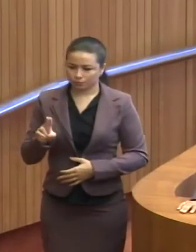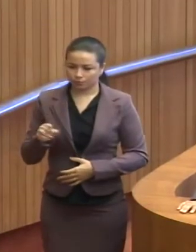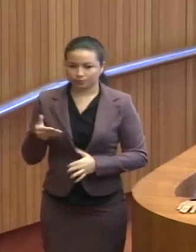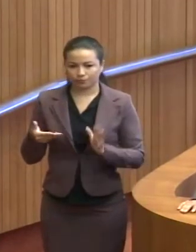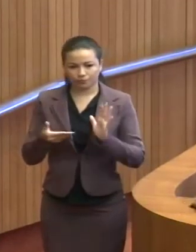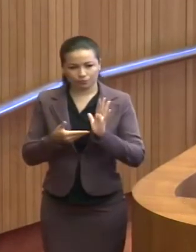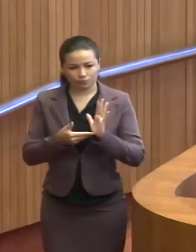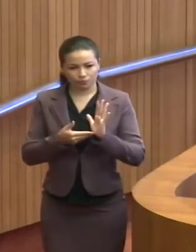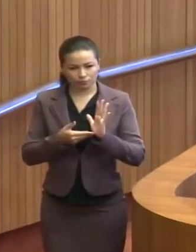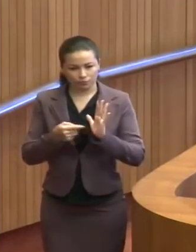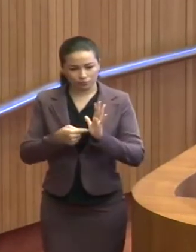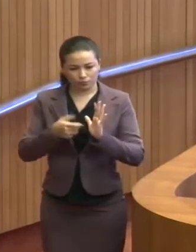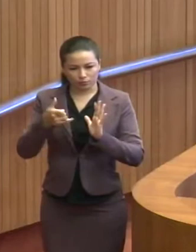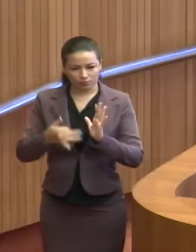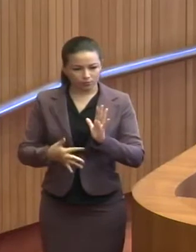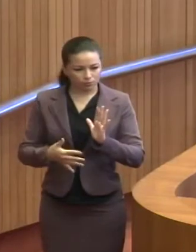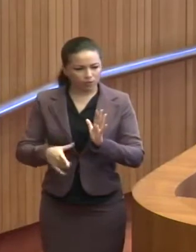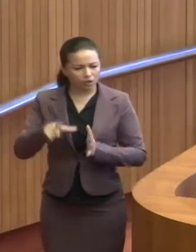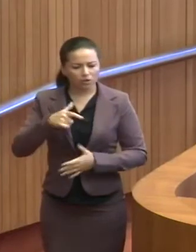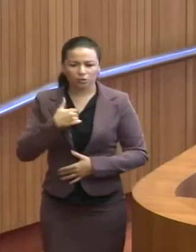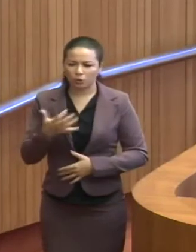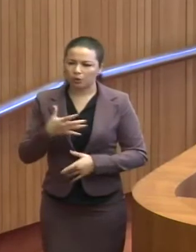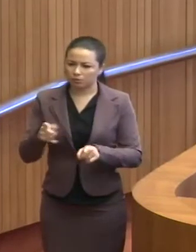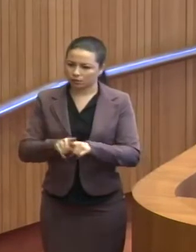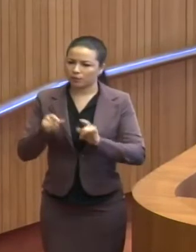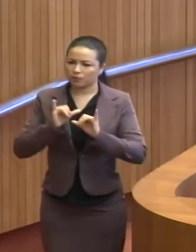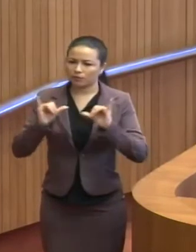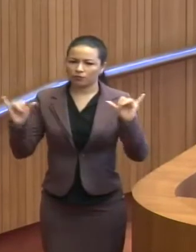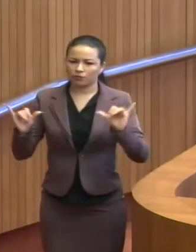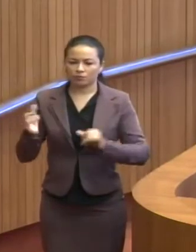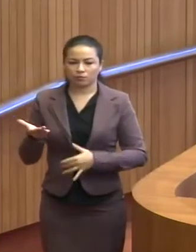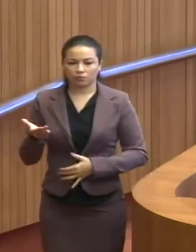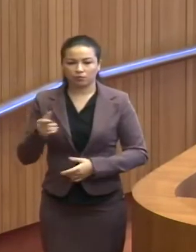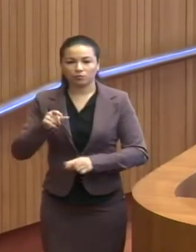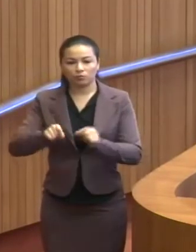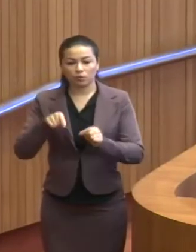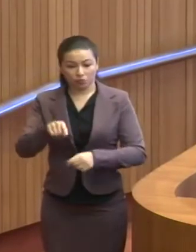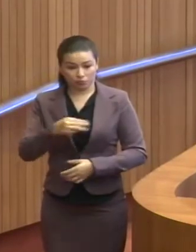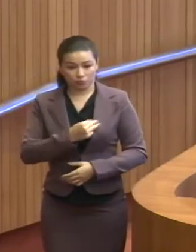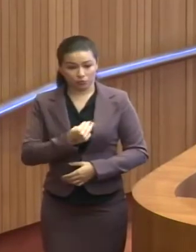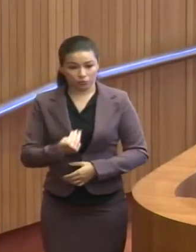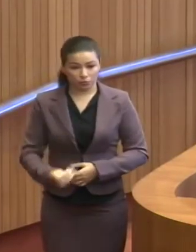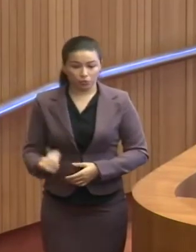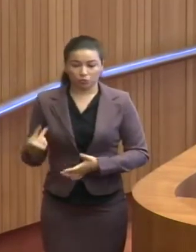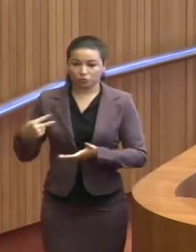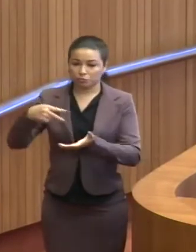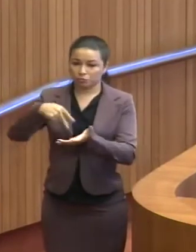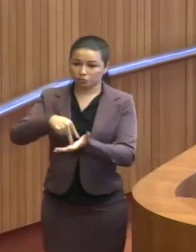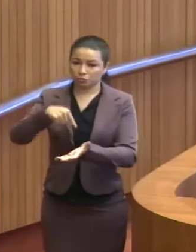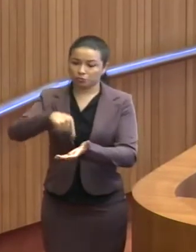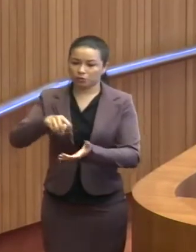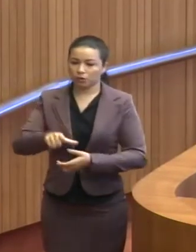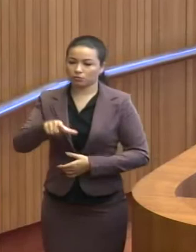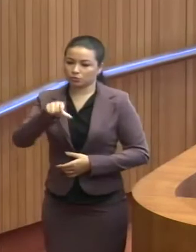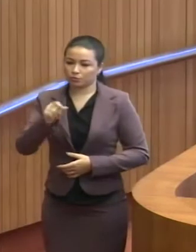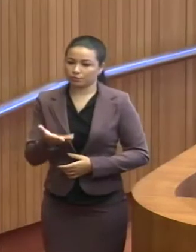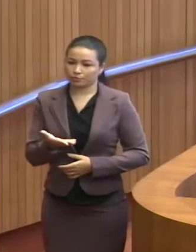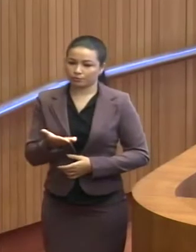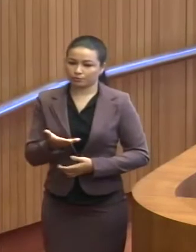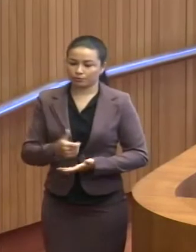Quanto ao débito, antes, porém, eu queria até informar quem foram os ministros que participaram dessa